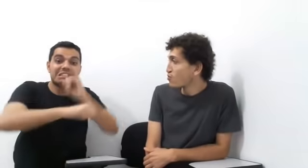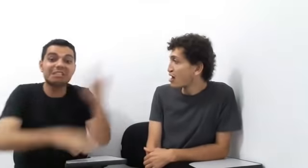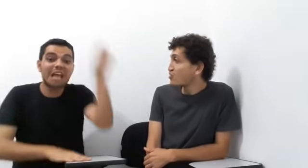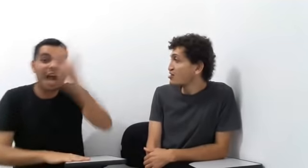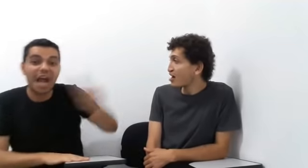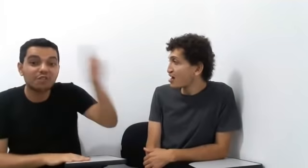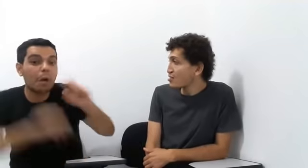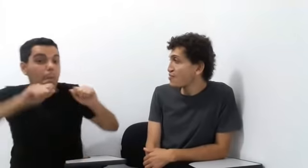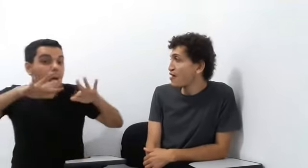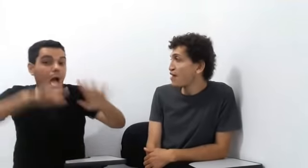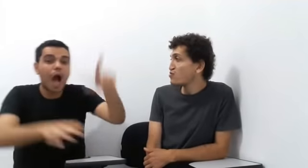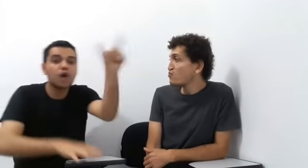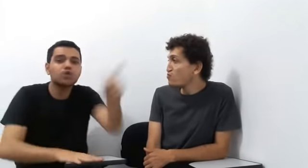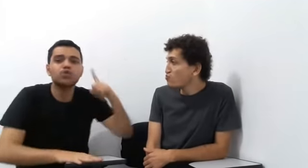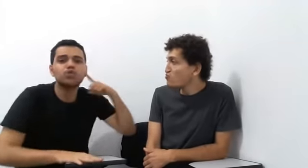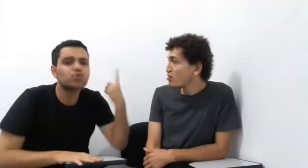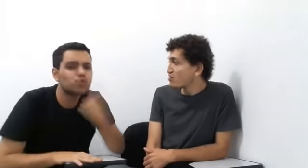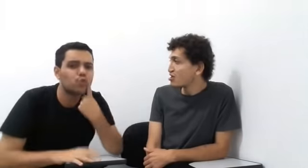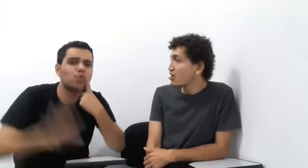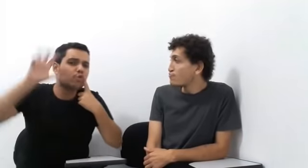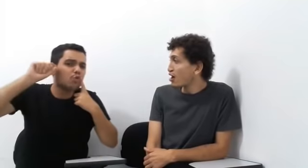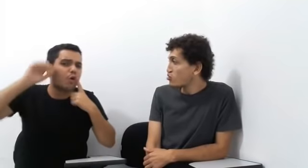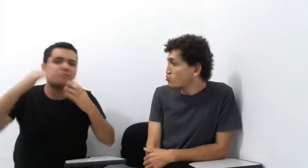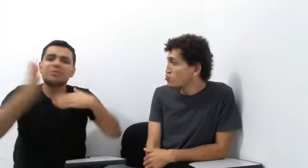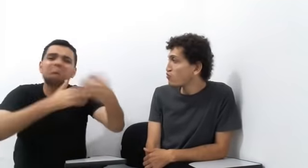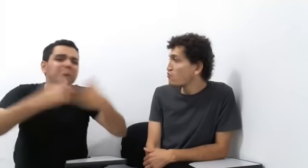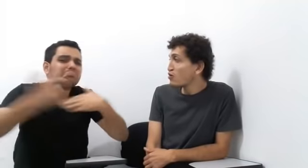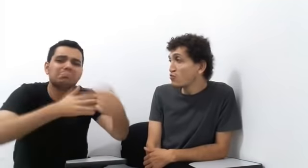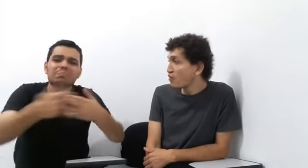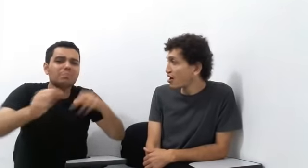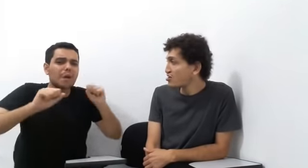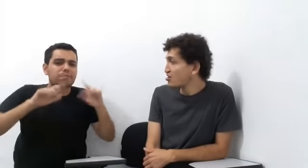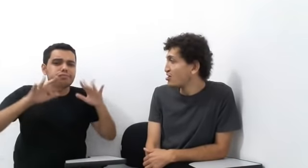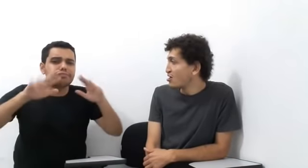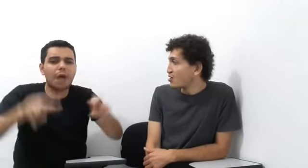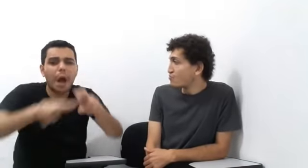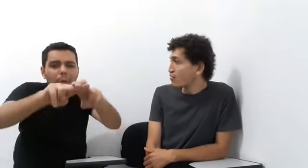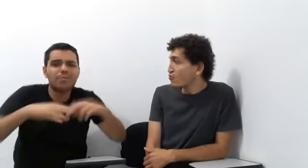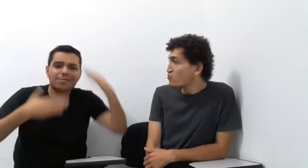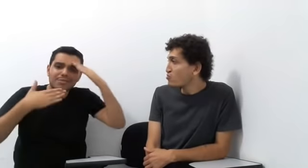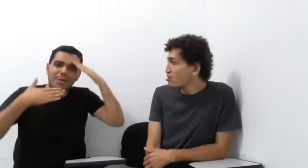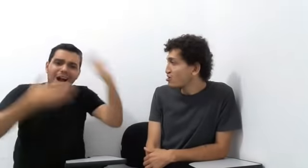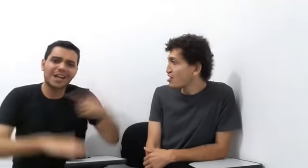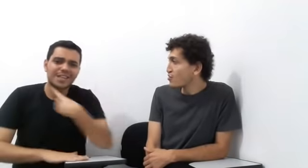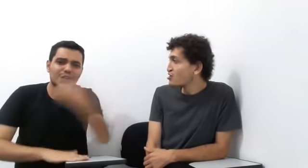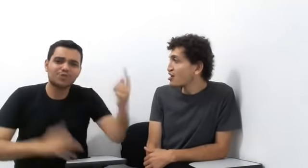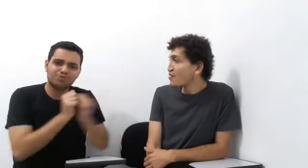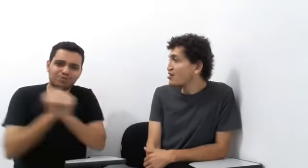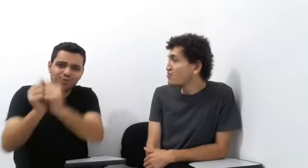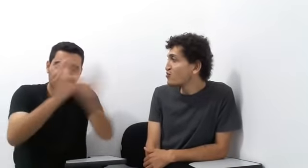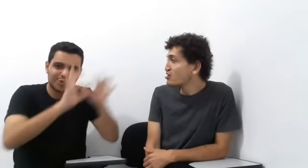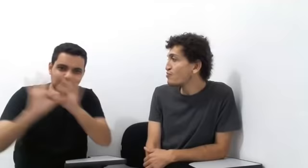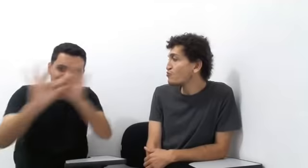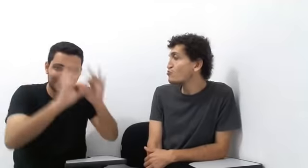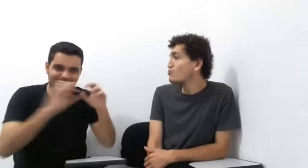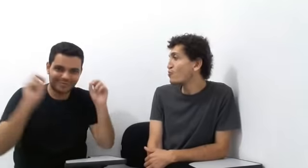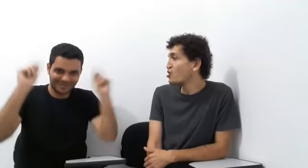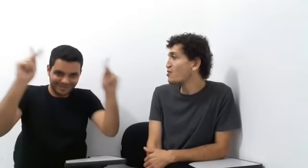voluntário graças à internet, YouTube também, para tudo, então tanto faz. A todos que querem agradecer vocês que estão junto com nós nessa